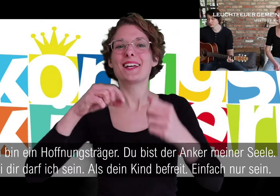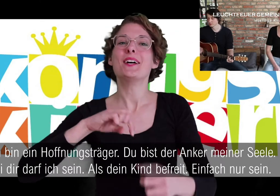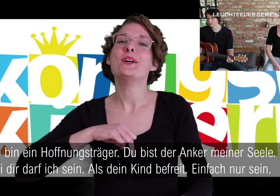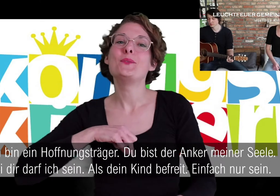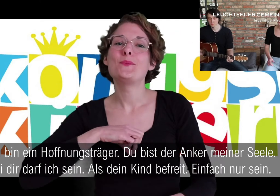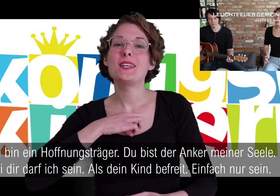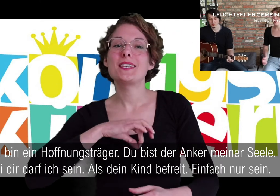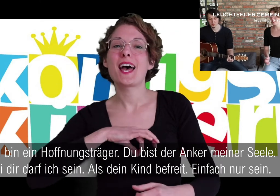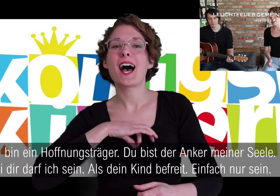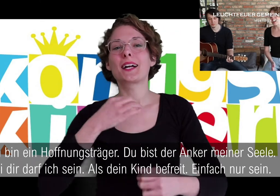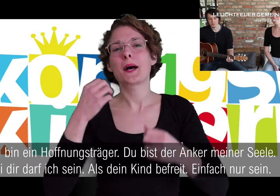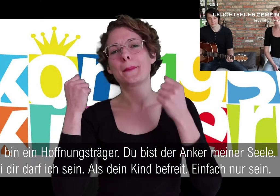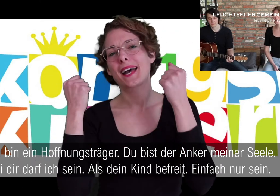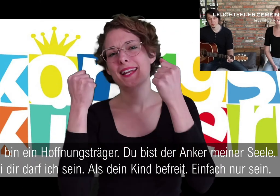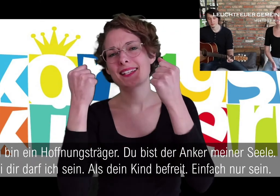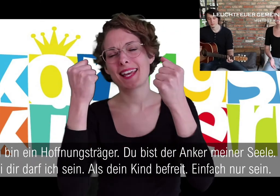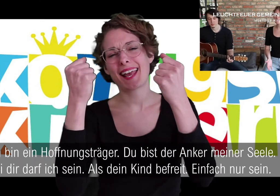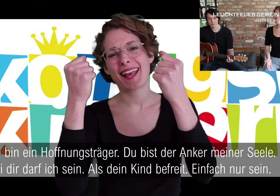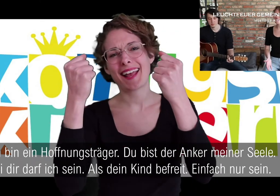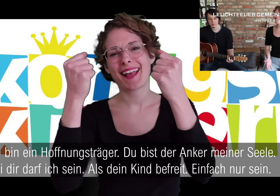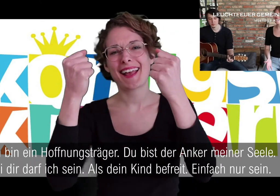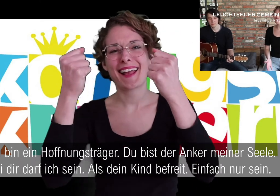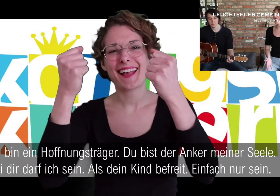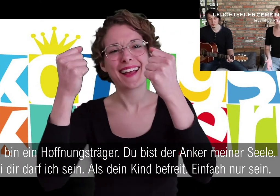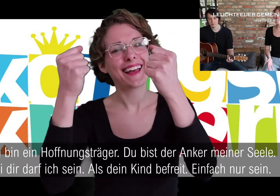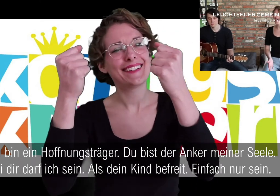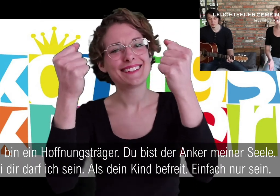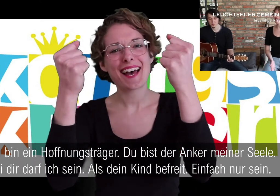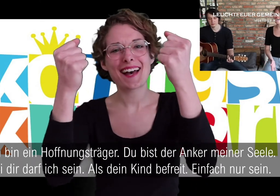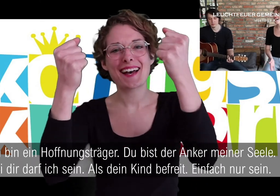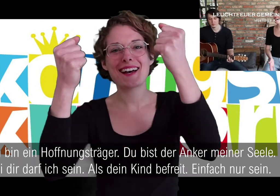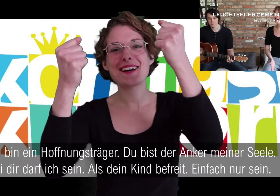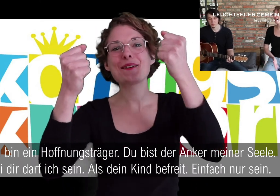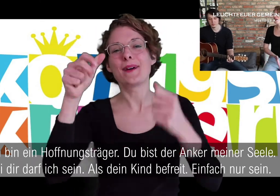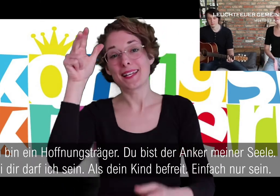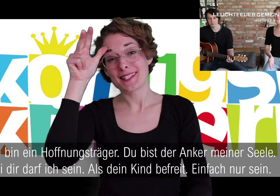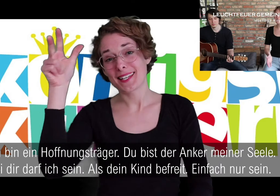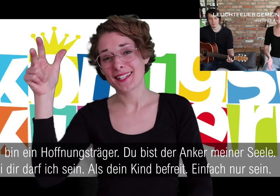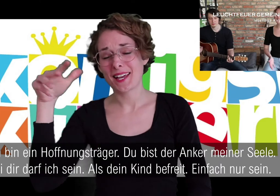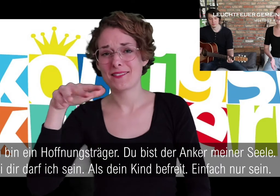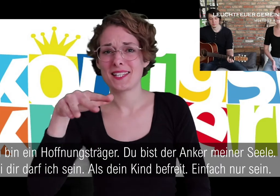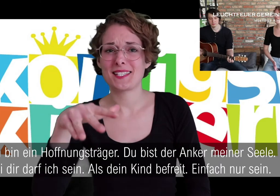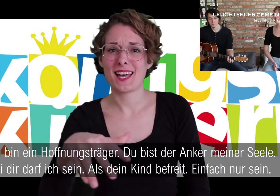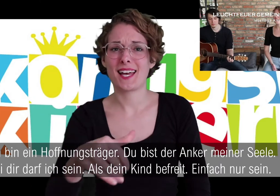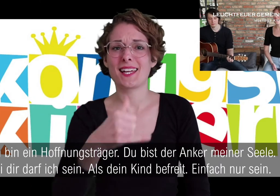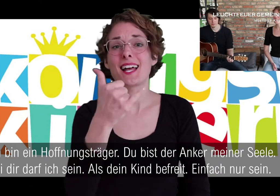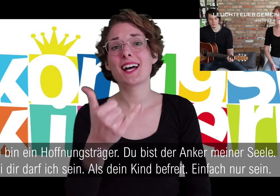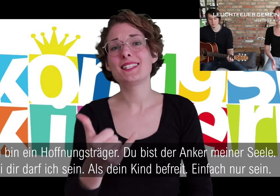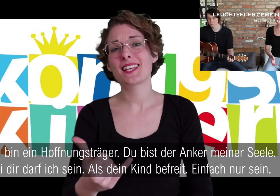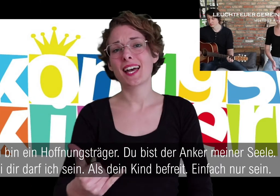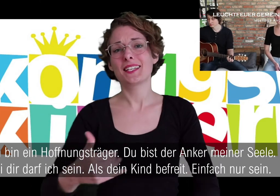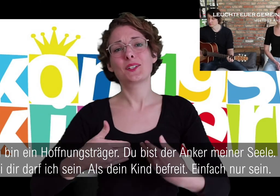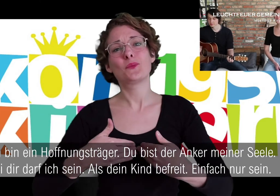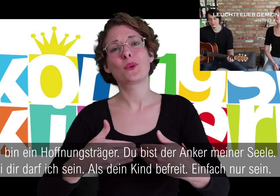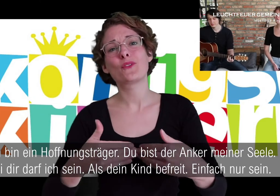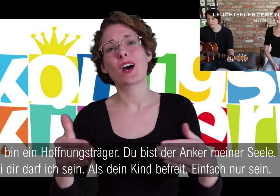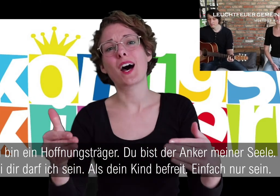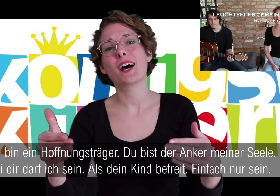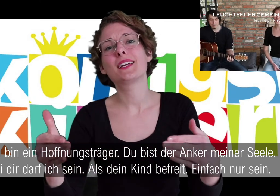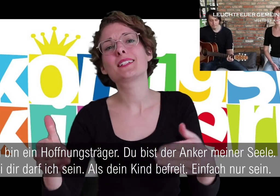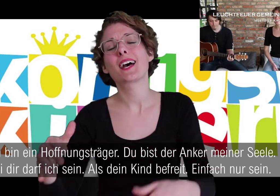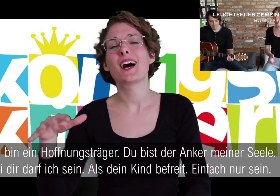Hoffnungsträger. Du bist der Anker meiner Seele, bei dir darf ich sein, als dein